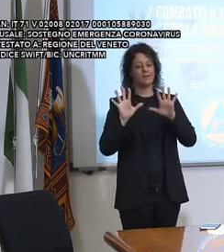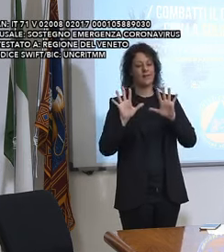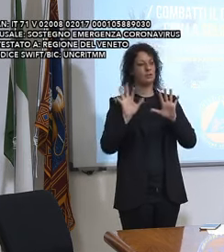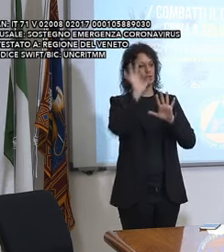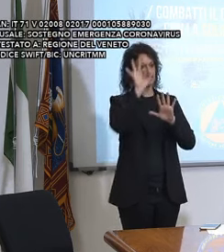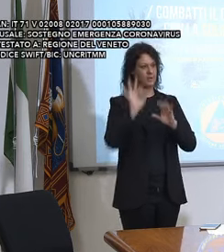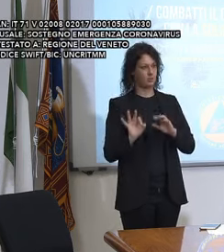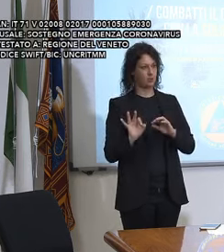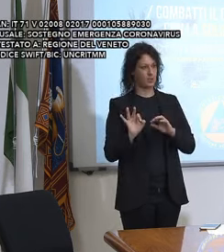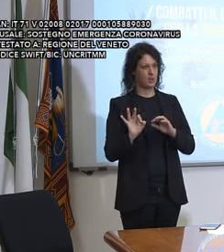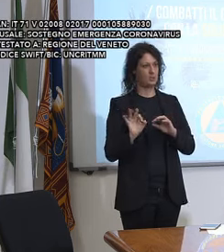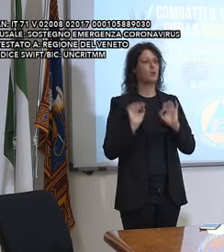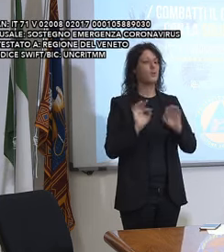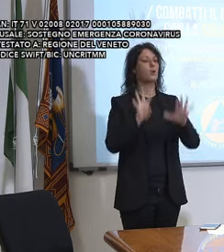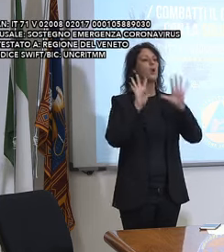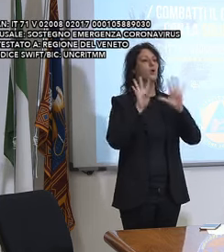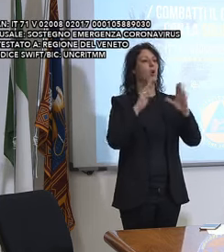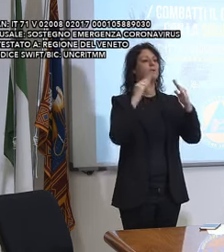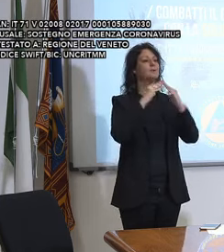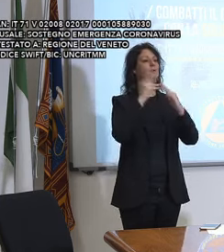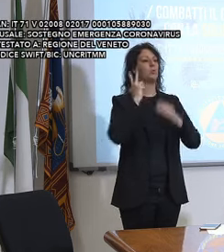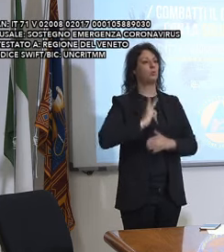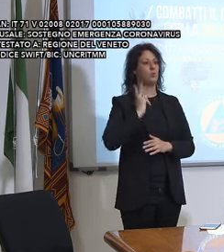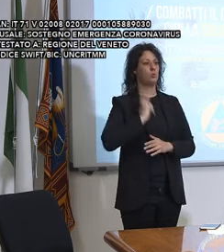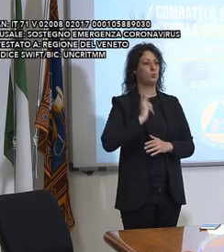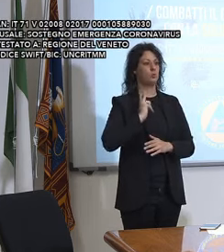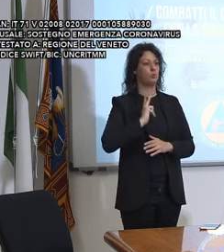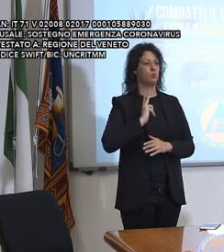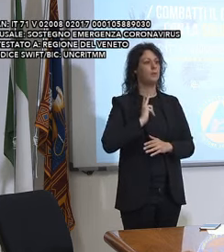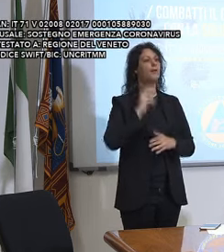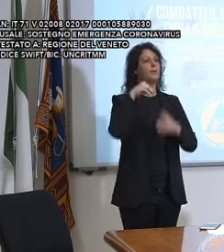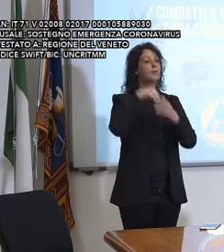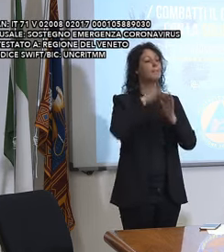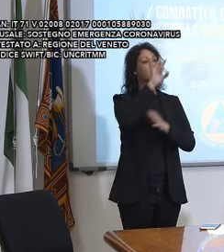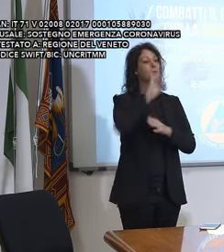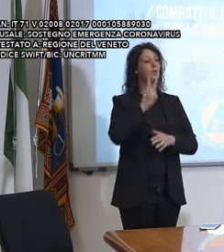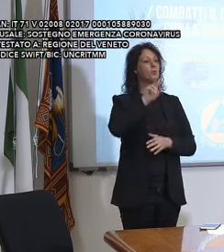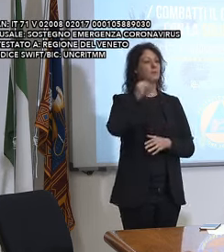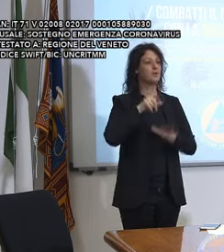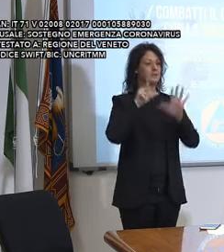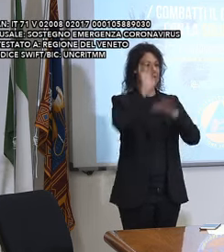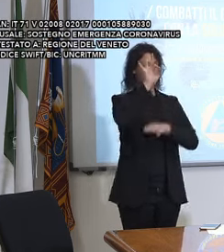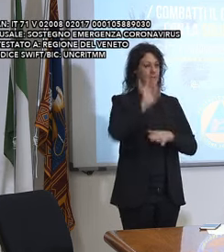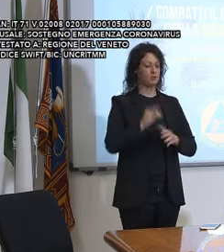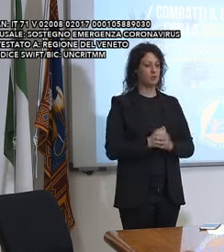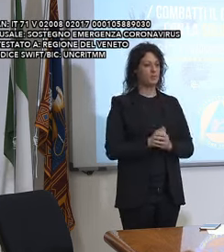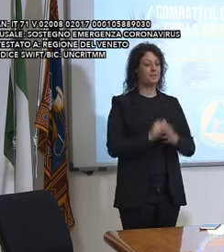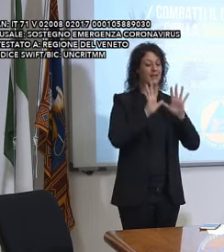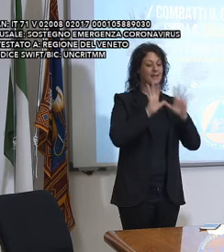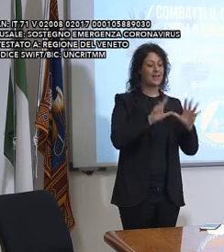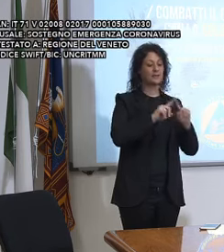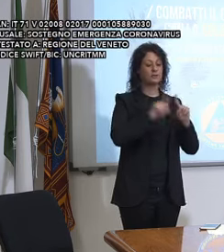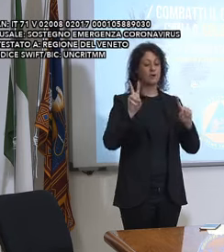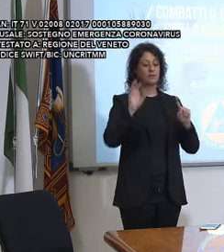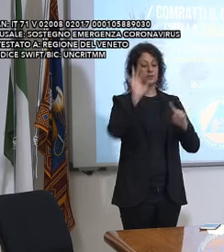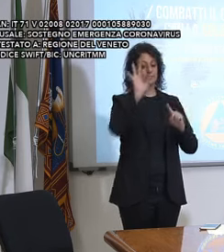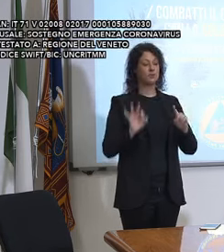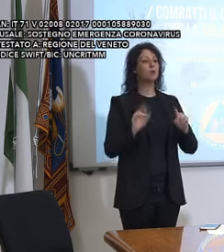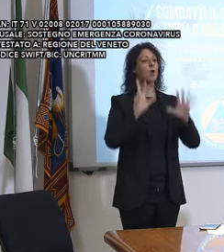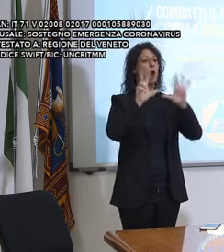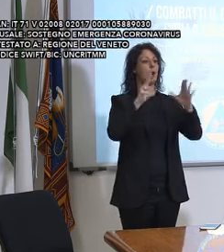dal 5 al 10 sono 9 strutture con una percentuale del 2,7%, dal 10 al 20 8 strutture con